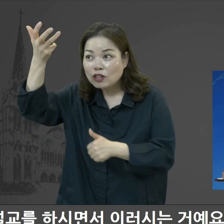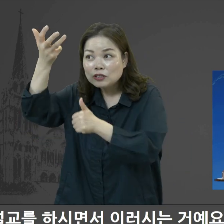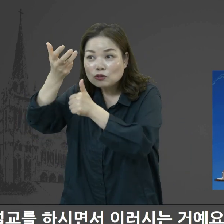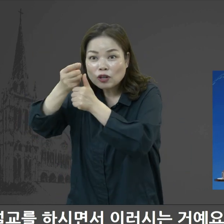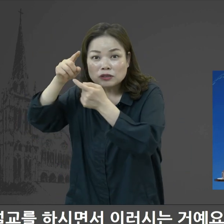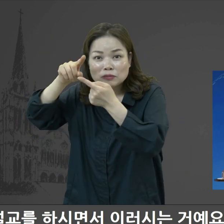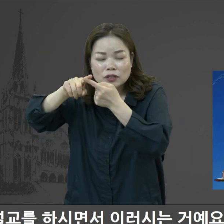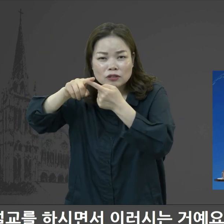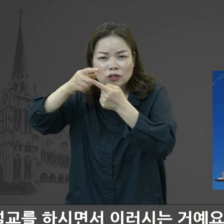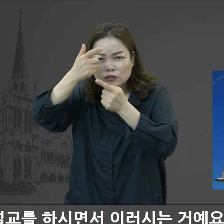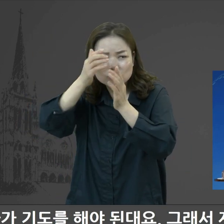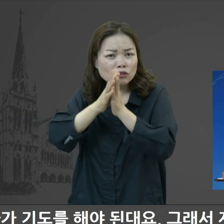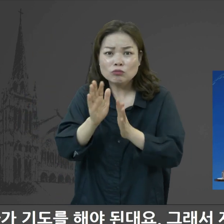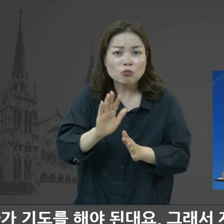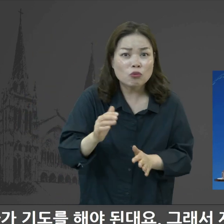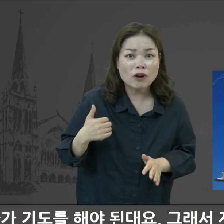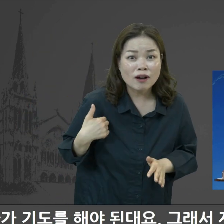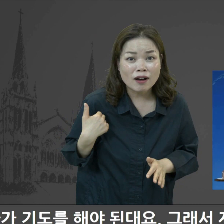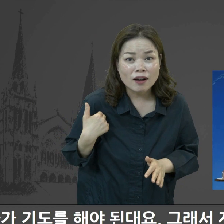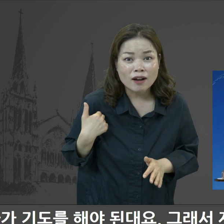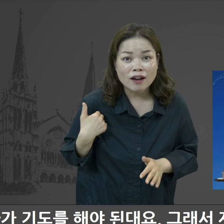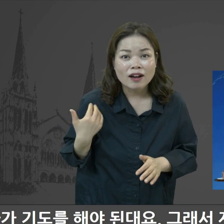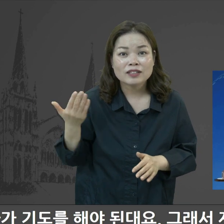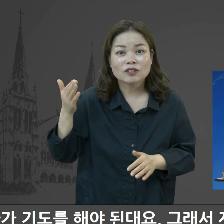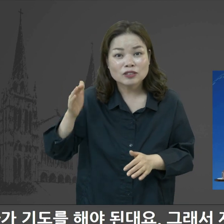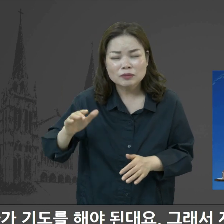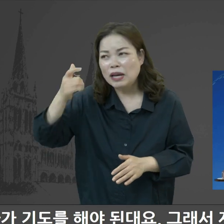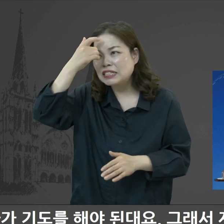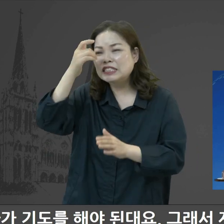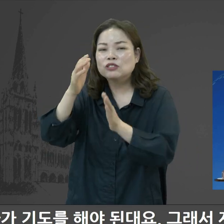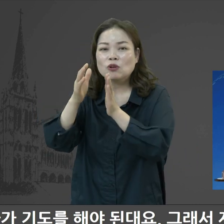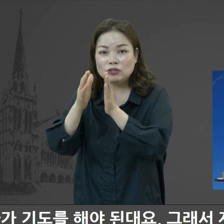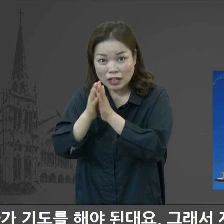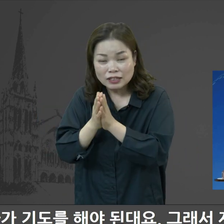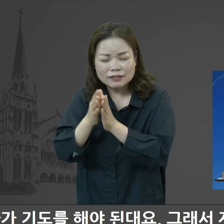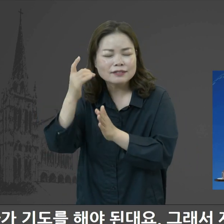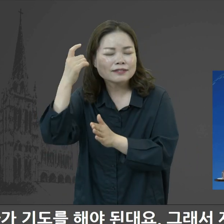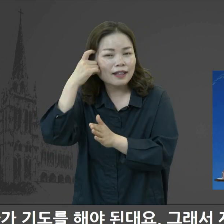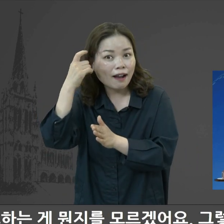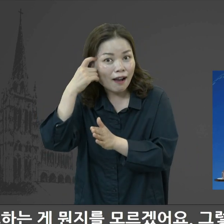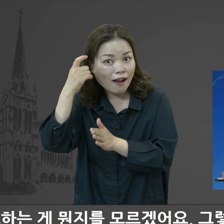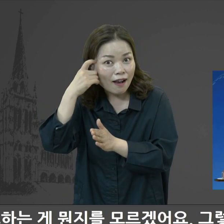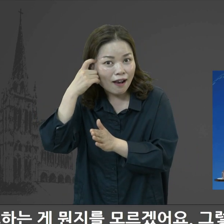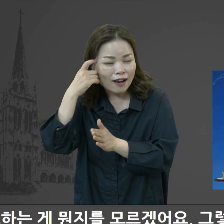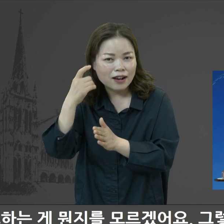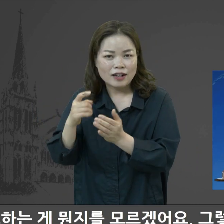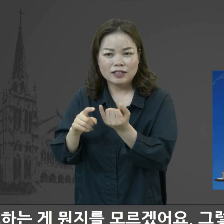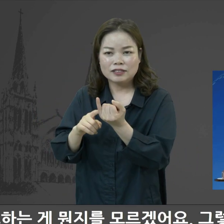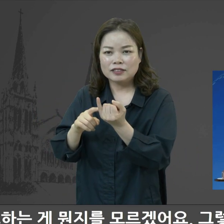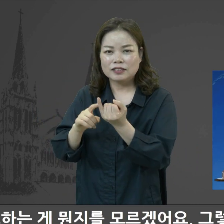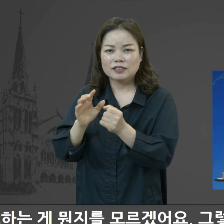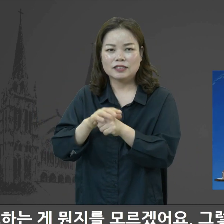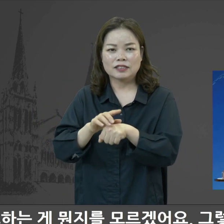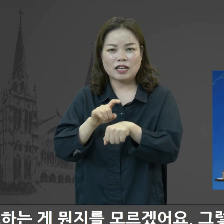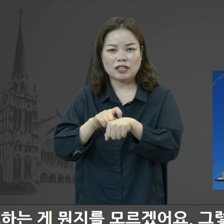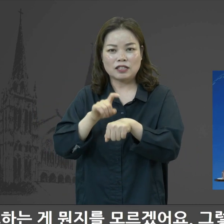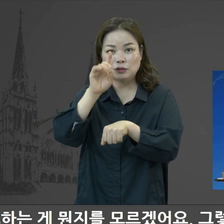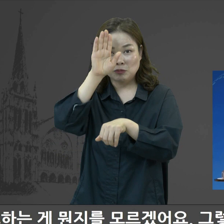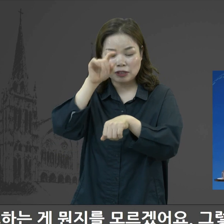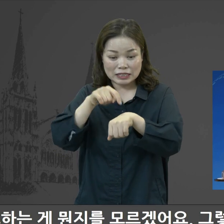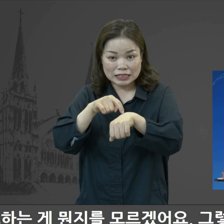따라 기도하는 게 뭔지를 모르겠어요. 그렇지만 기도는 그렇게 해야 되는구나 라고 생각하니까, 제가 11시부터 기도한다